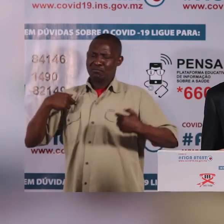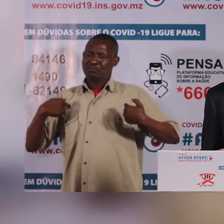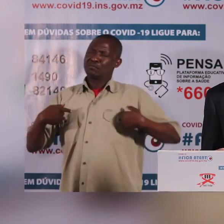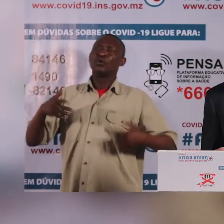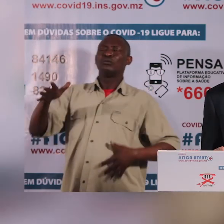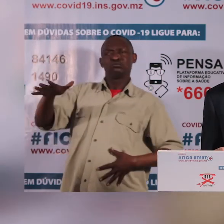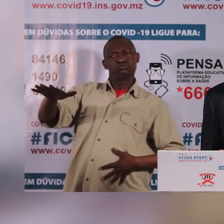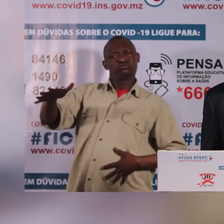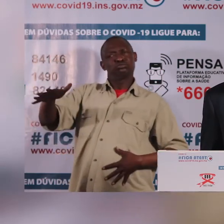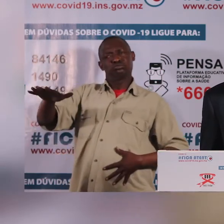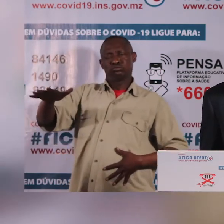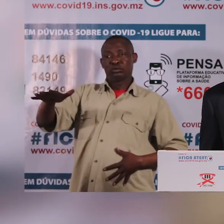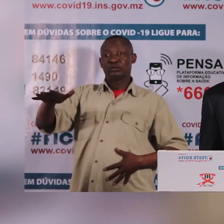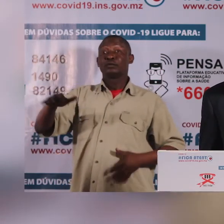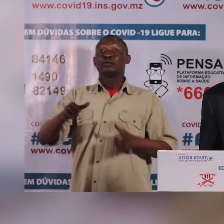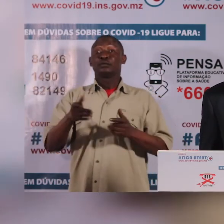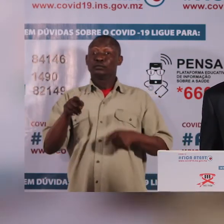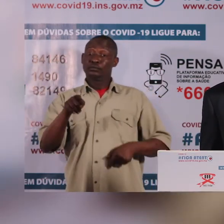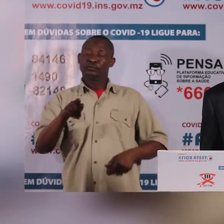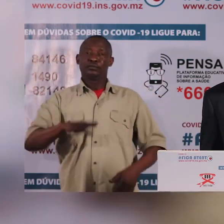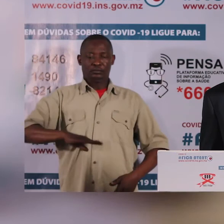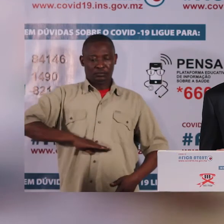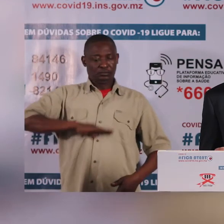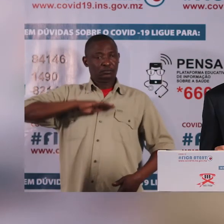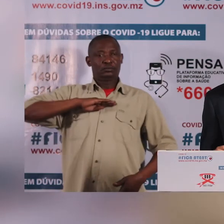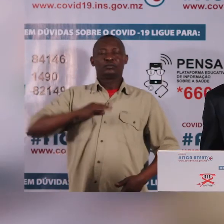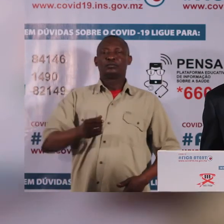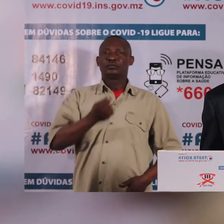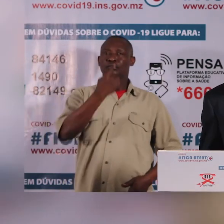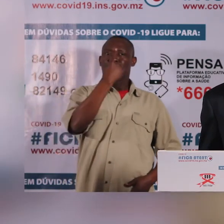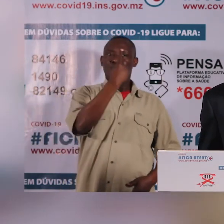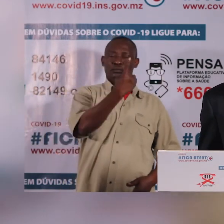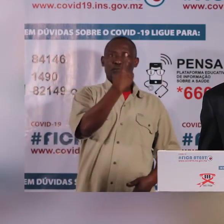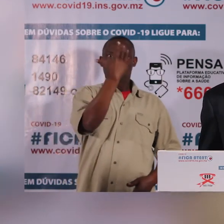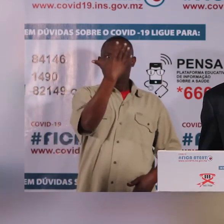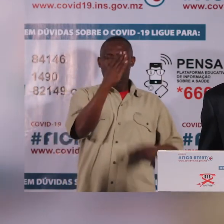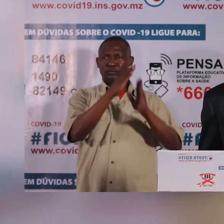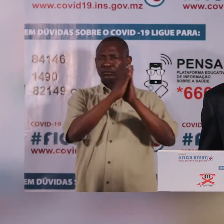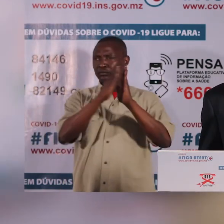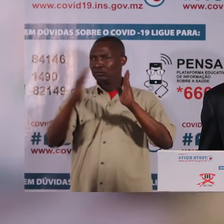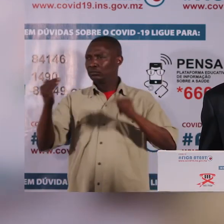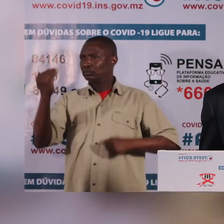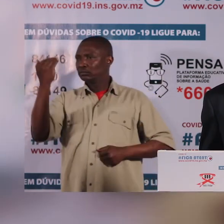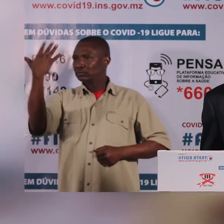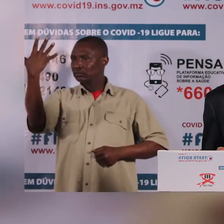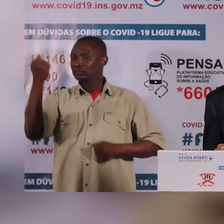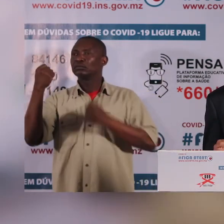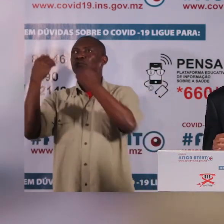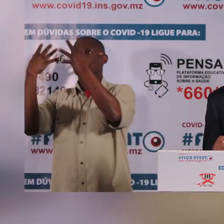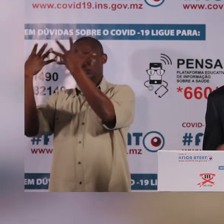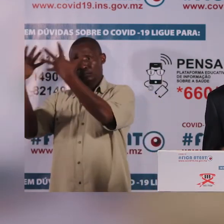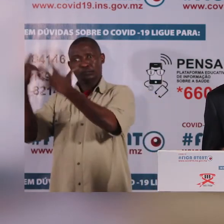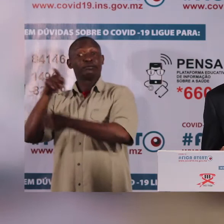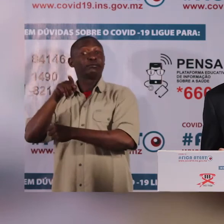grupo etário também que domina a epidemia é o grupo dos 15 aos 59 anos de idade. O próximo, por